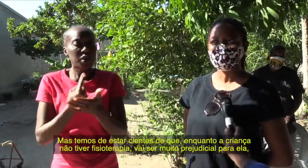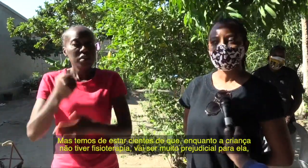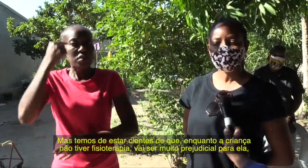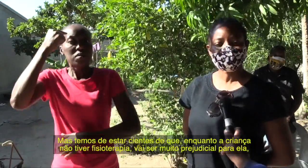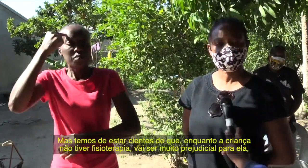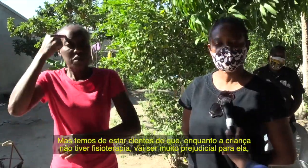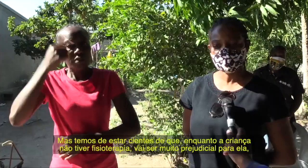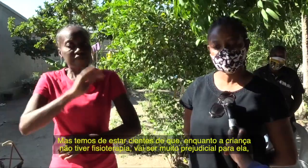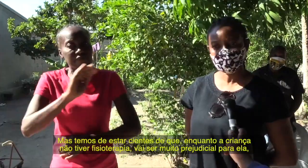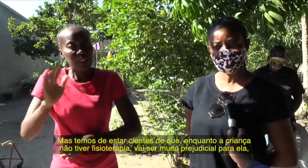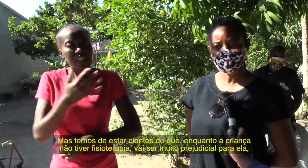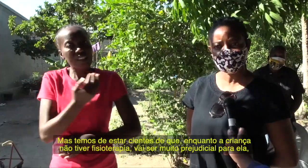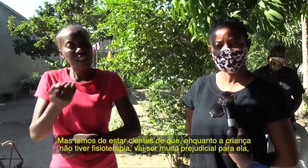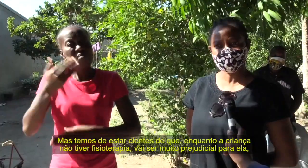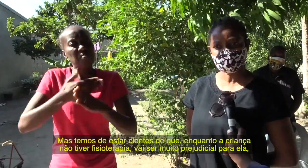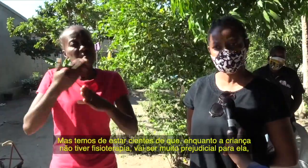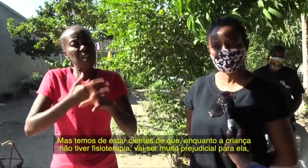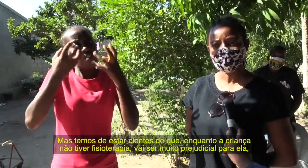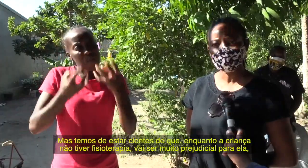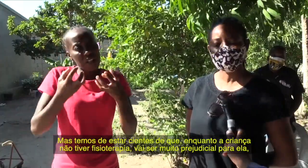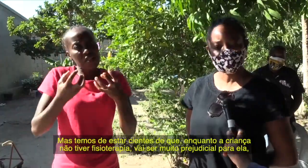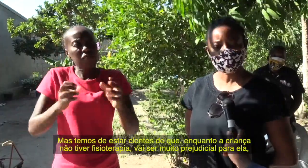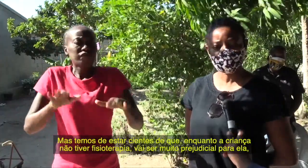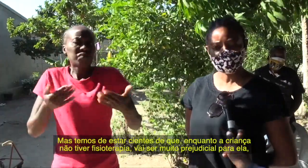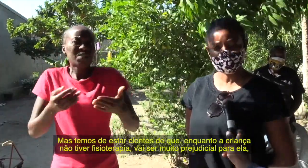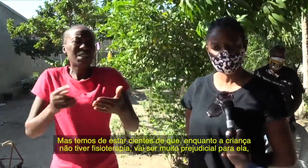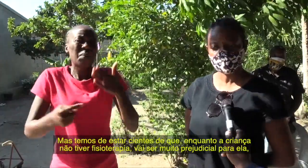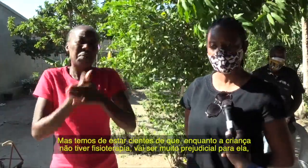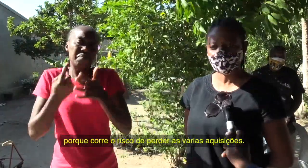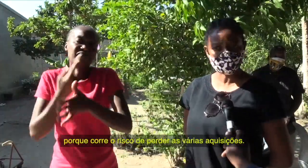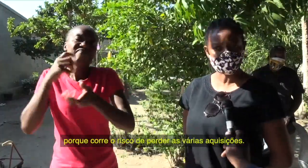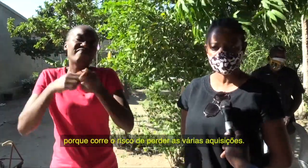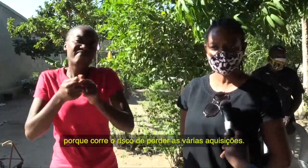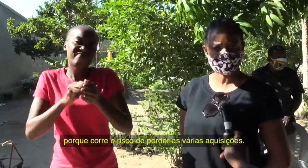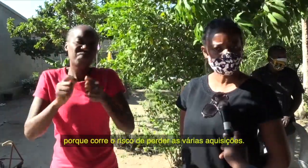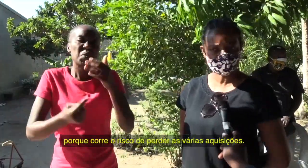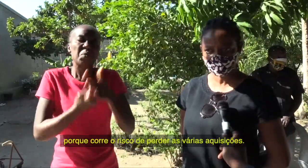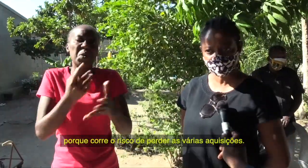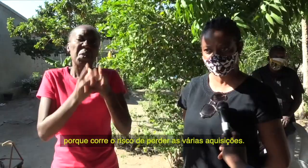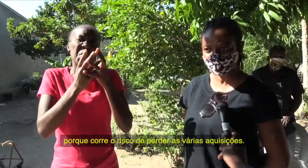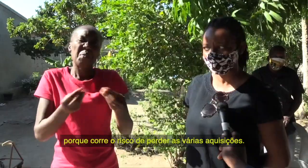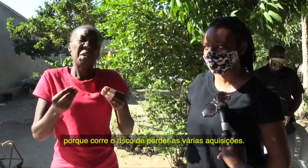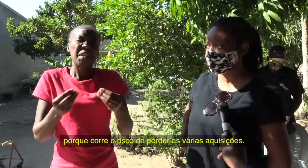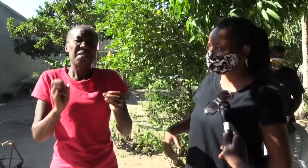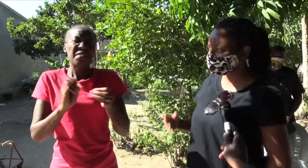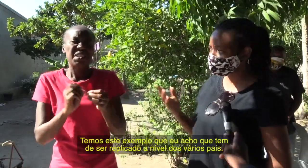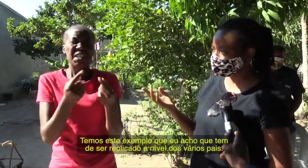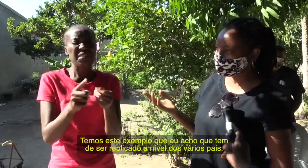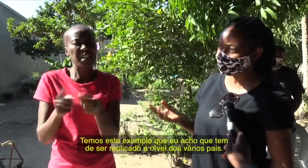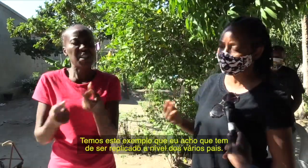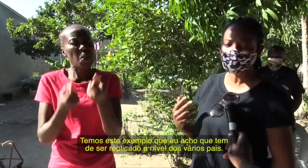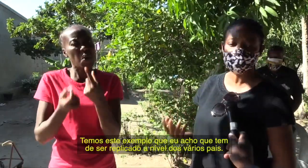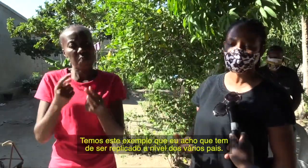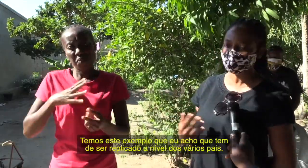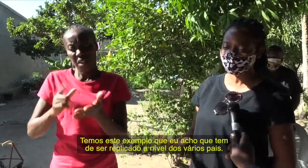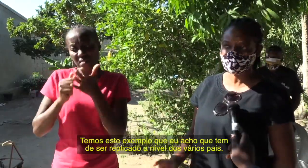que enquanto a criança não tiver fisioterapia vai ser muito prejudicial para ela porque corre o risco de perder as várias aquisições então temos